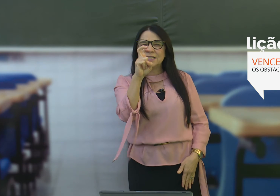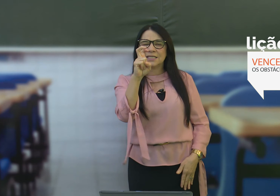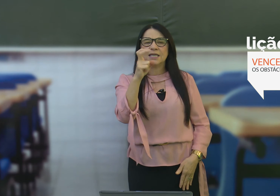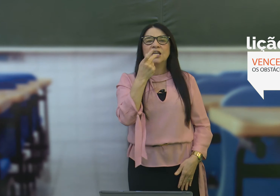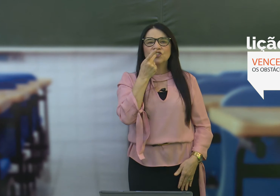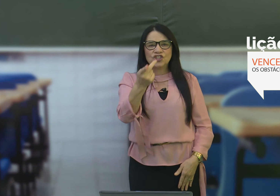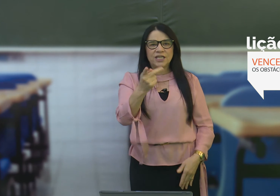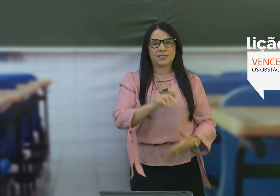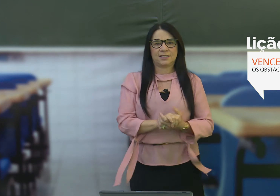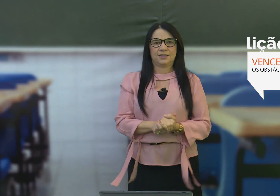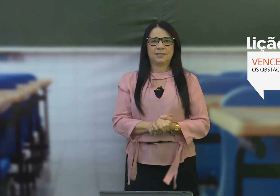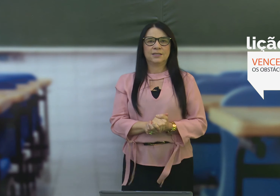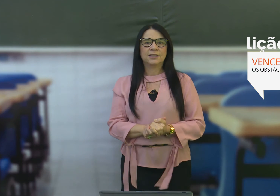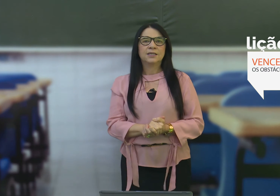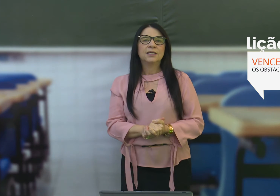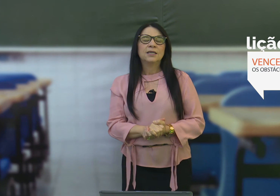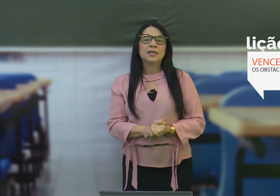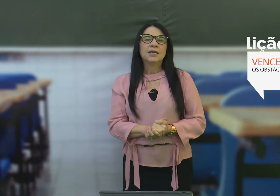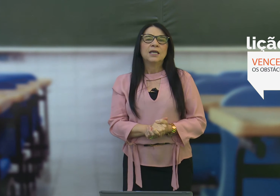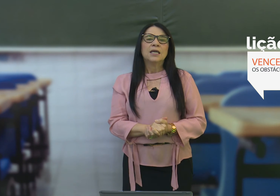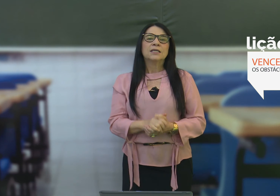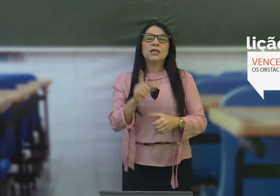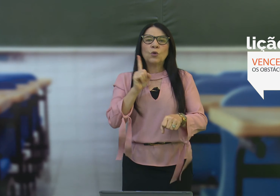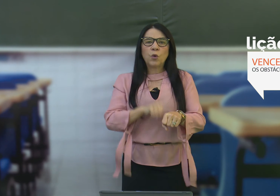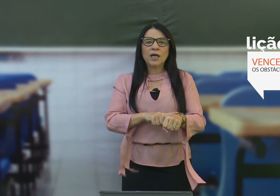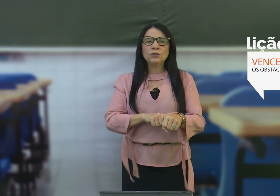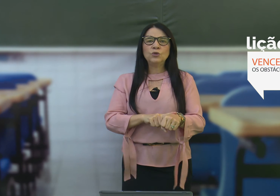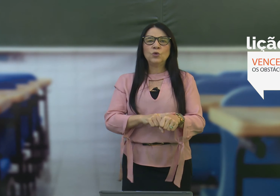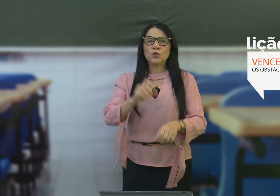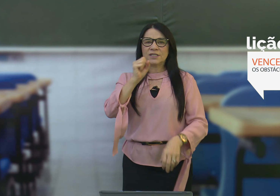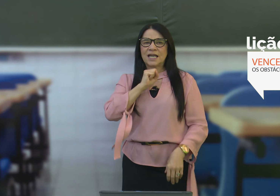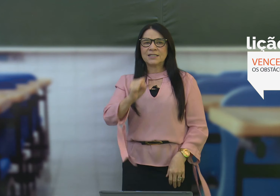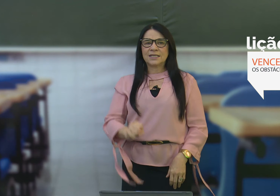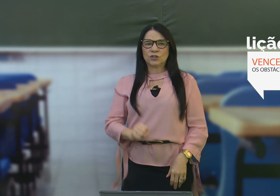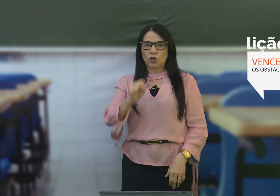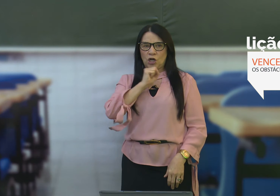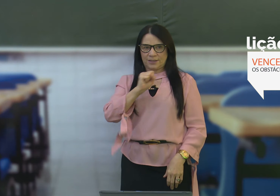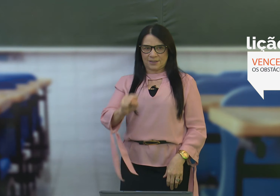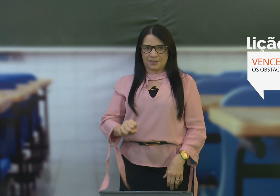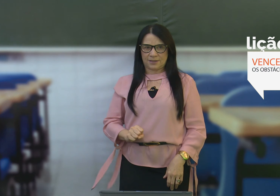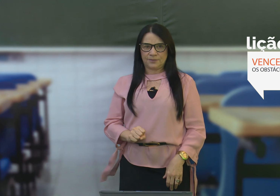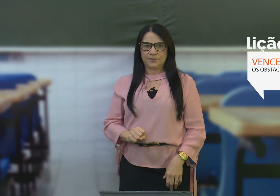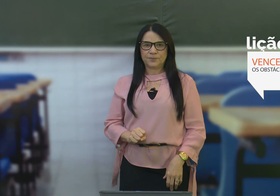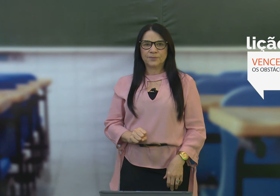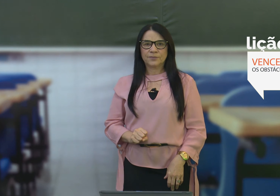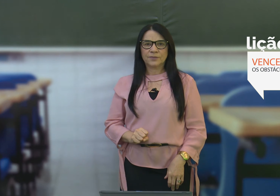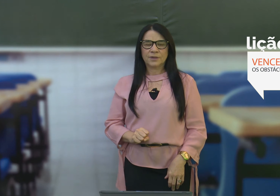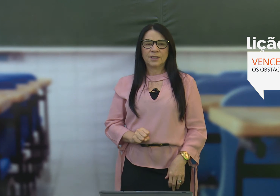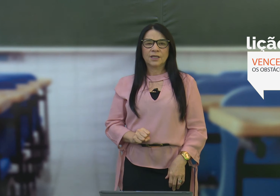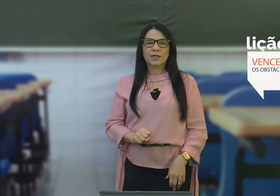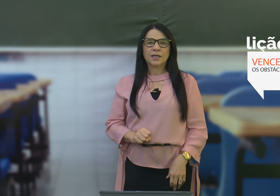15, diz que quando os sacerdotes